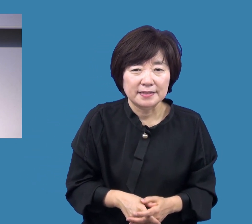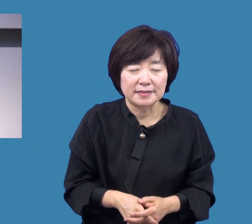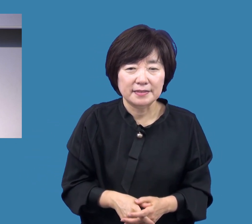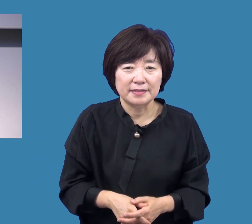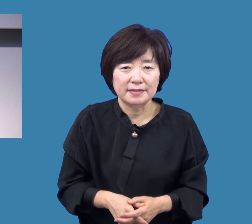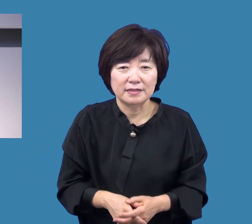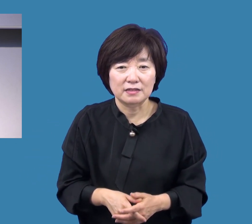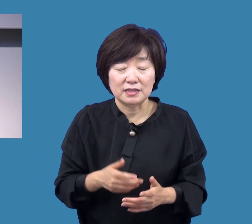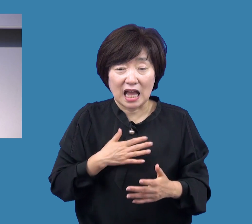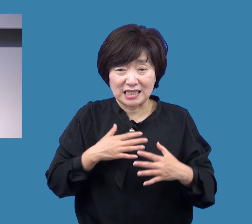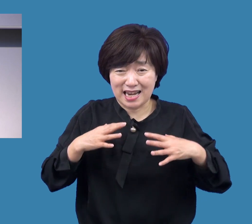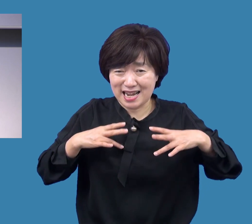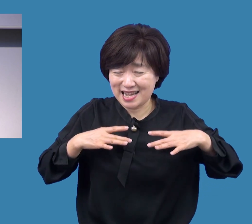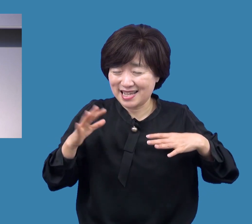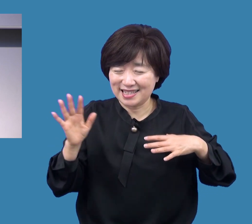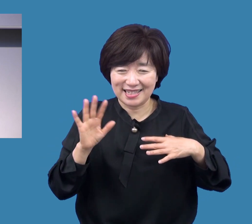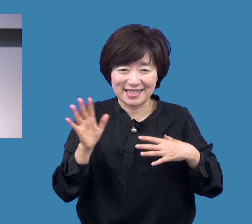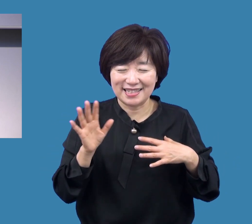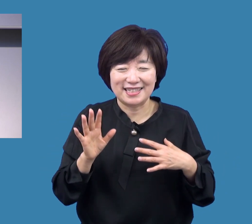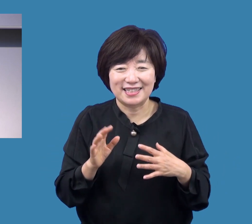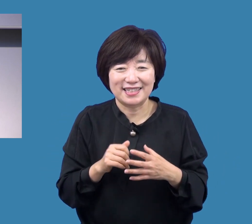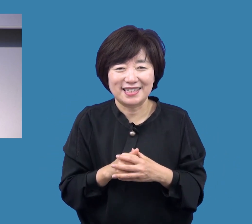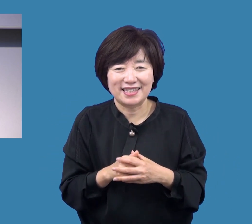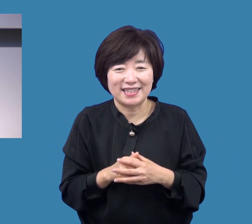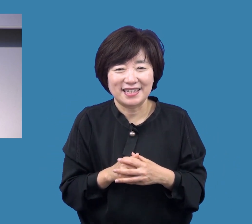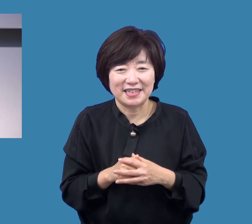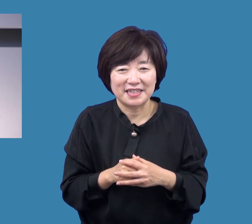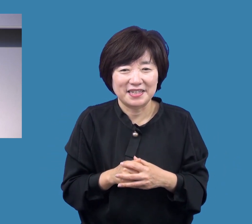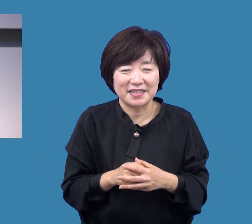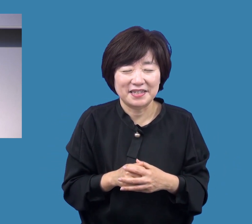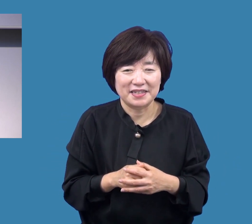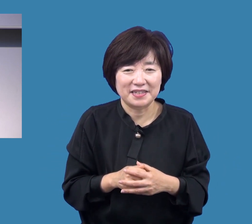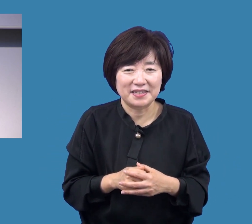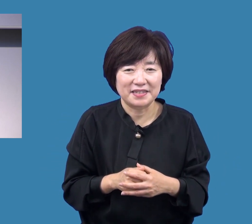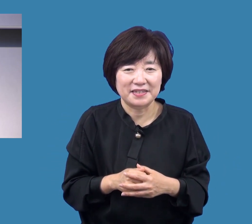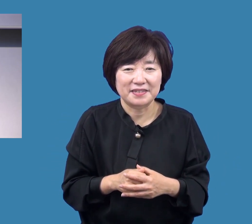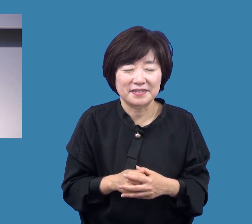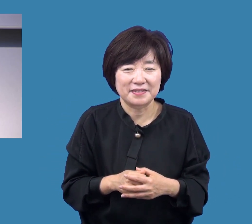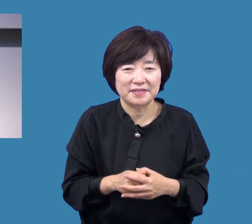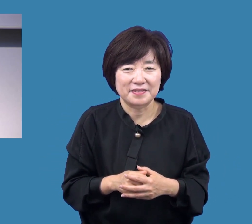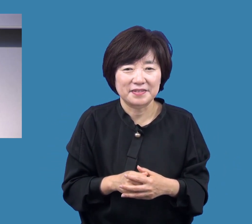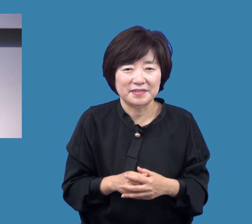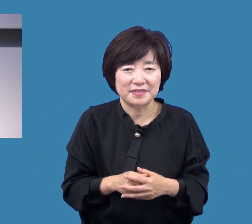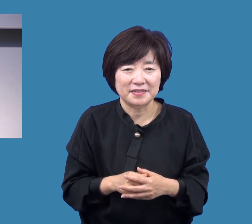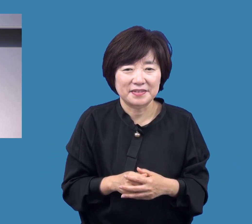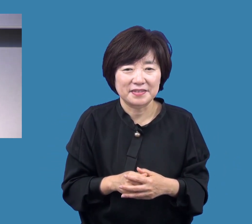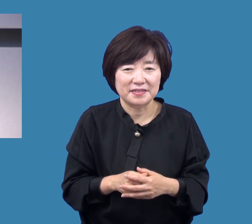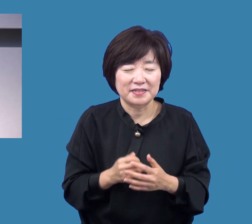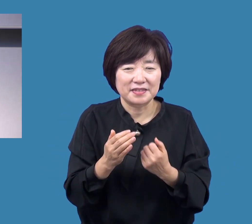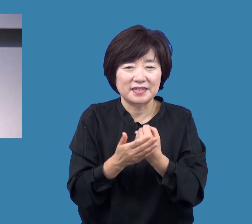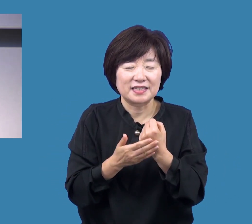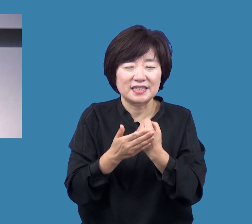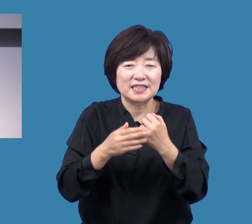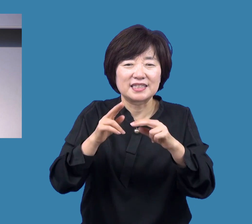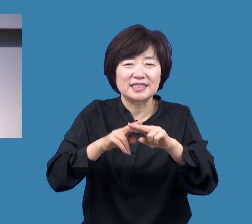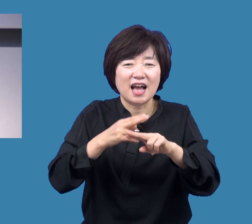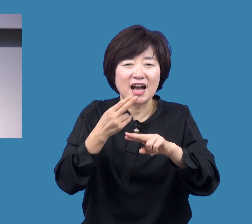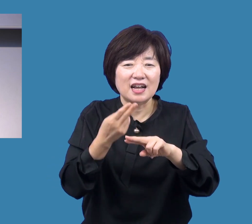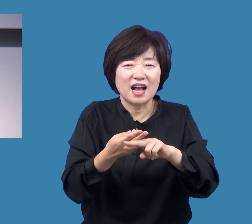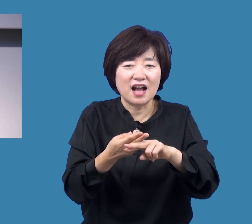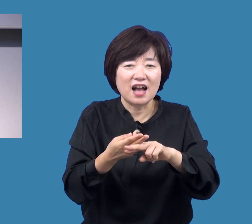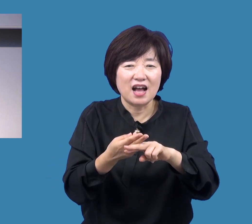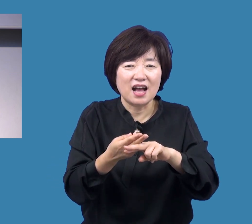이게 뭐 제 자랑하려고 하는 게 아닙니다. 제 자랑하려고 하는 게 아니고, 이 은사가 언제